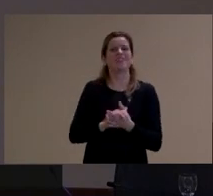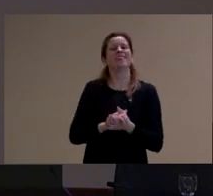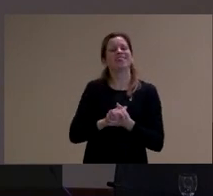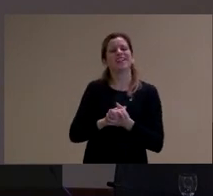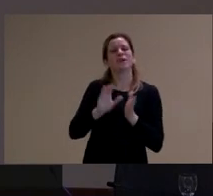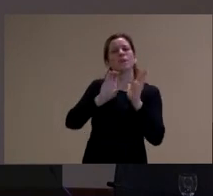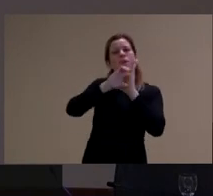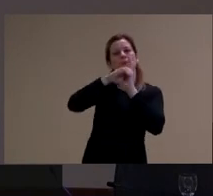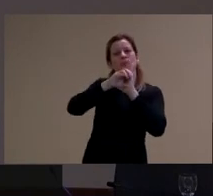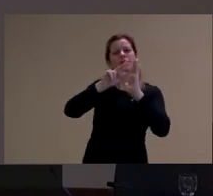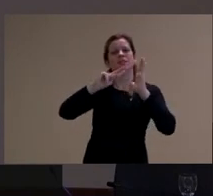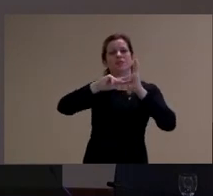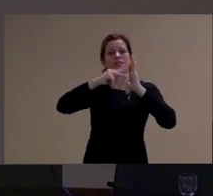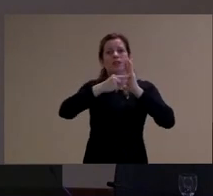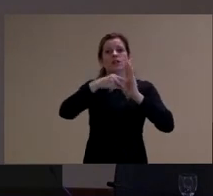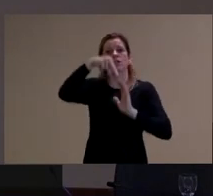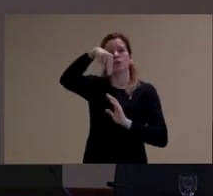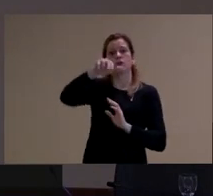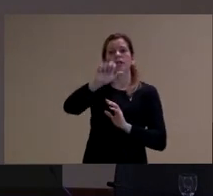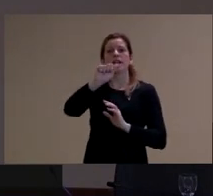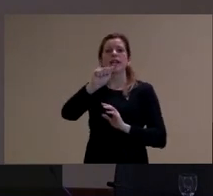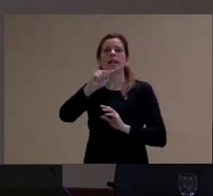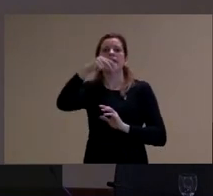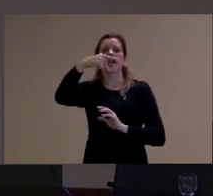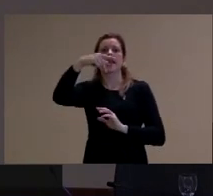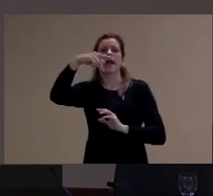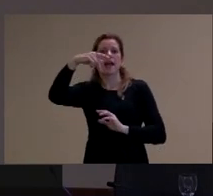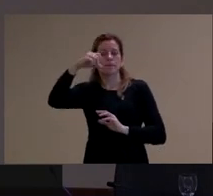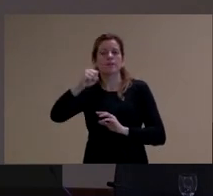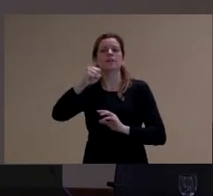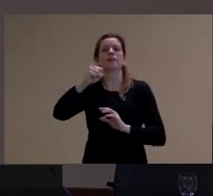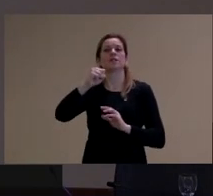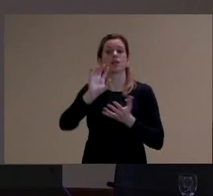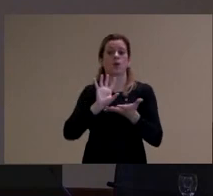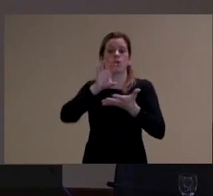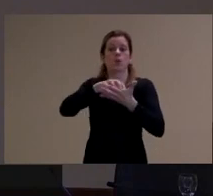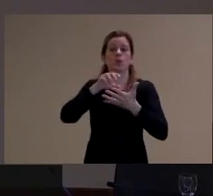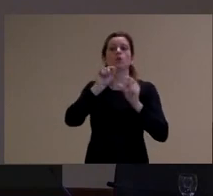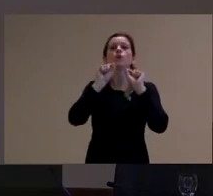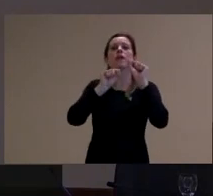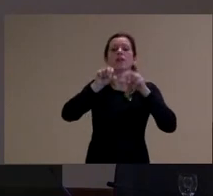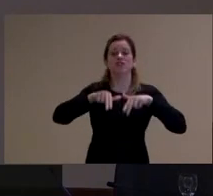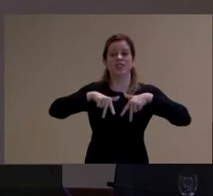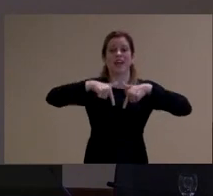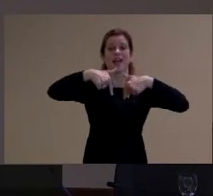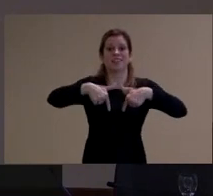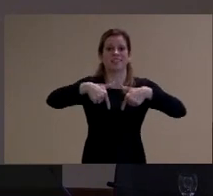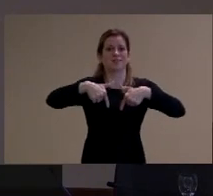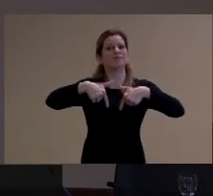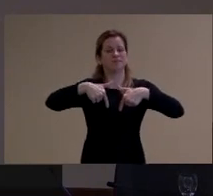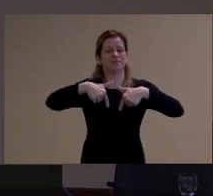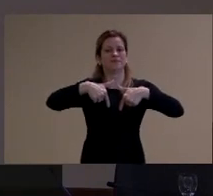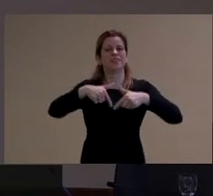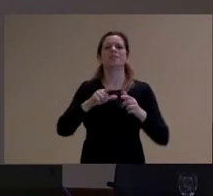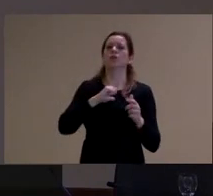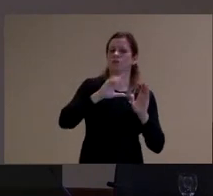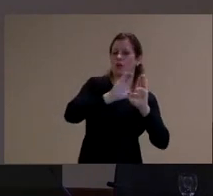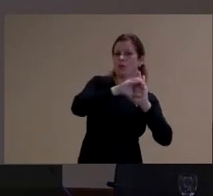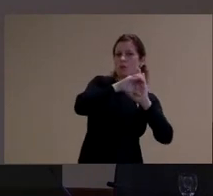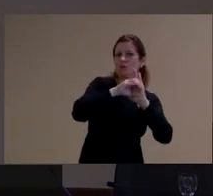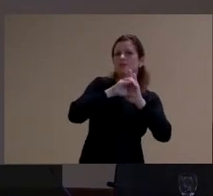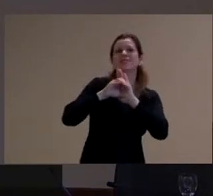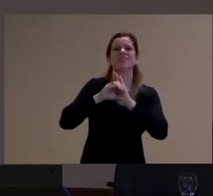né donap é dos núcleos da ação a todo uma parte conceitual para depois disso